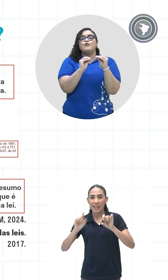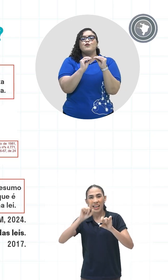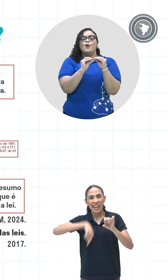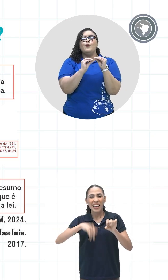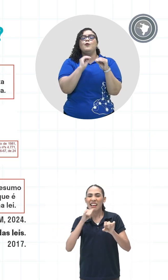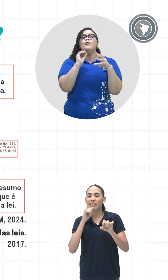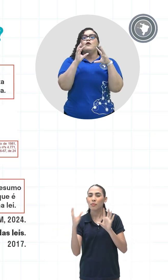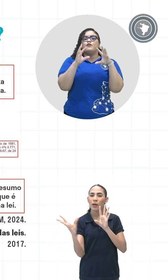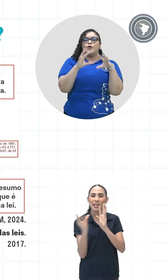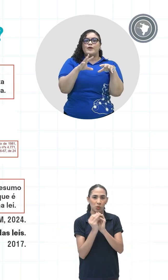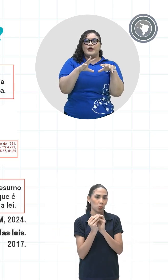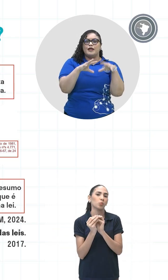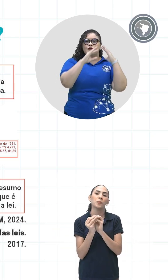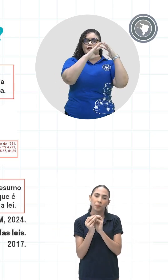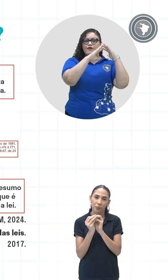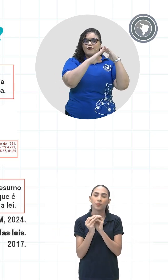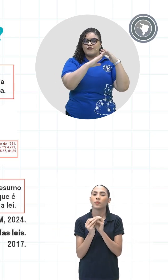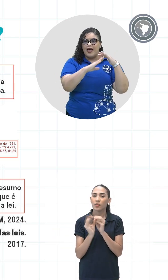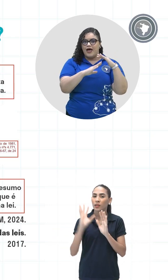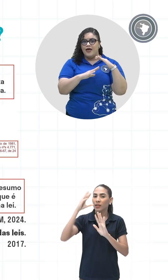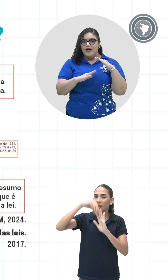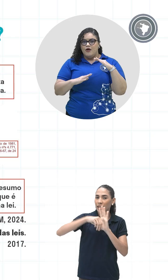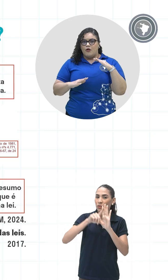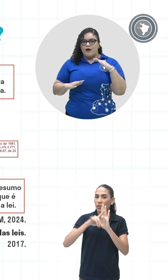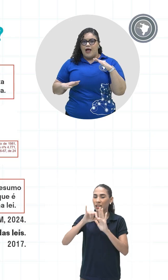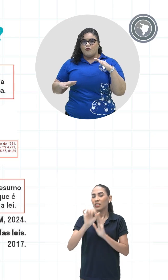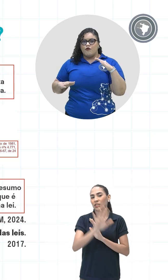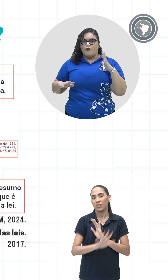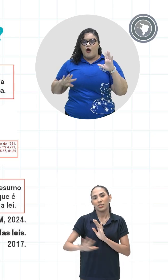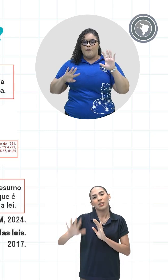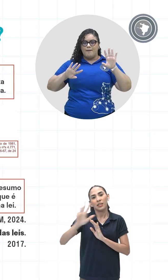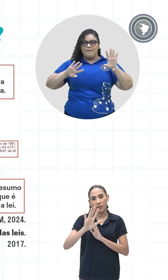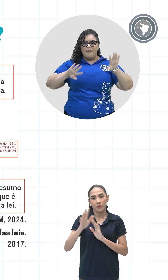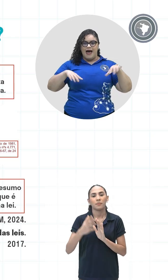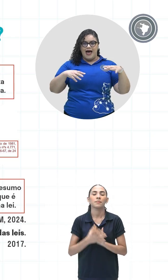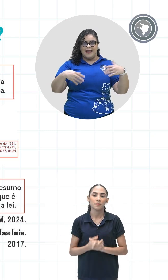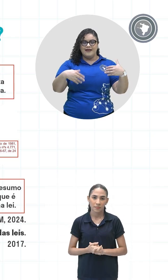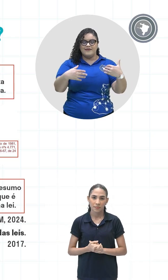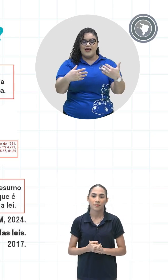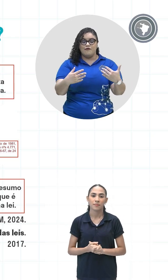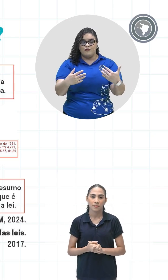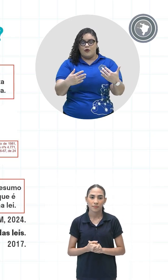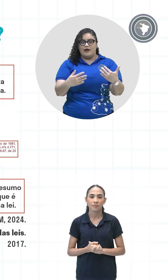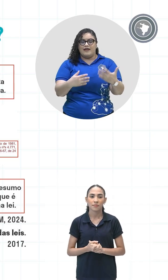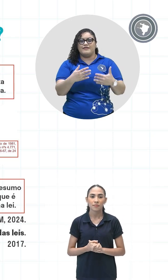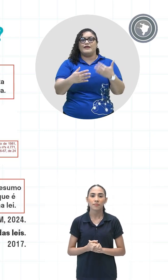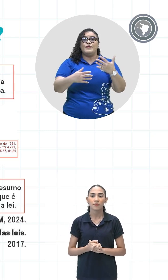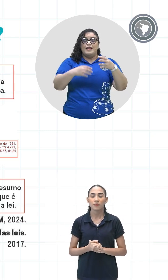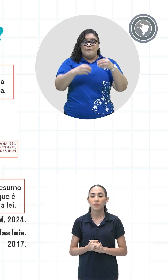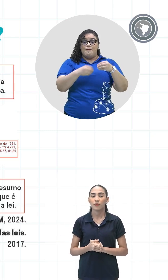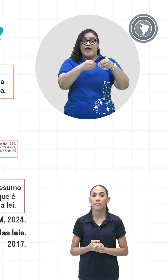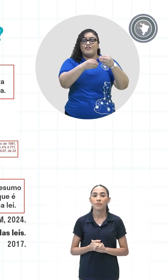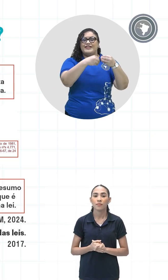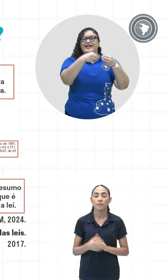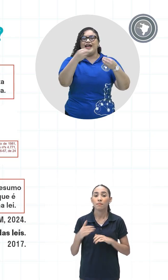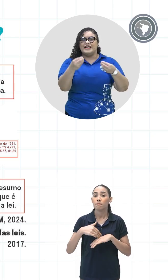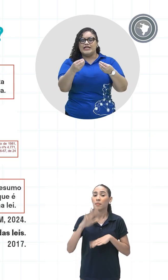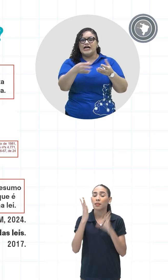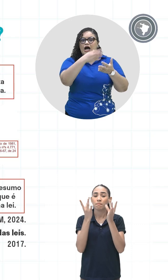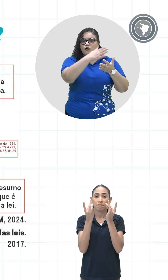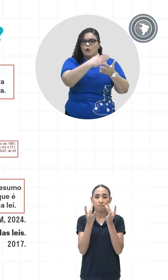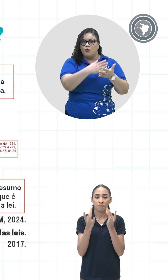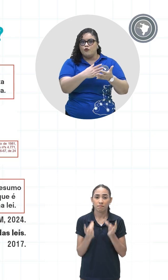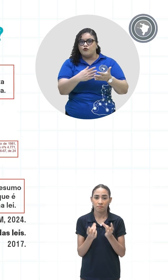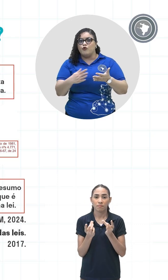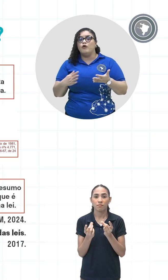de um resumo sobre aquilo que vai estar colocado de forma mais, vamos colocar assim, mais